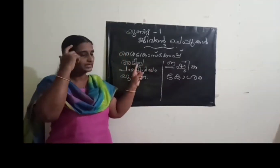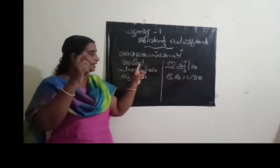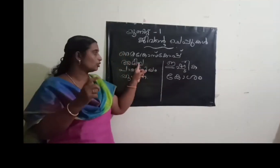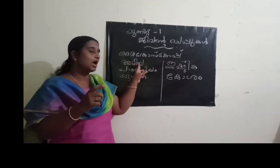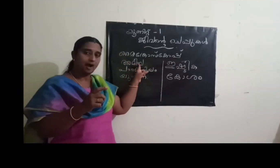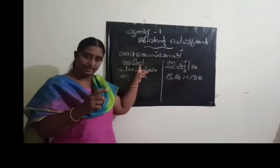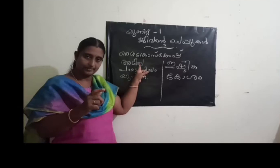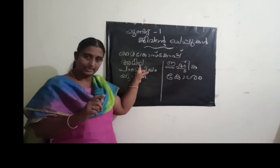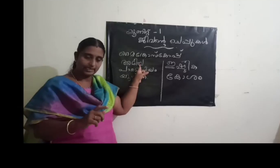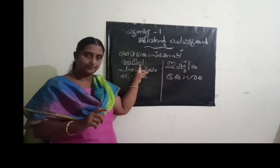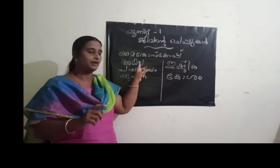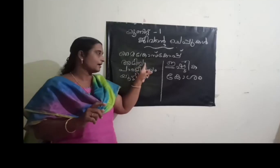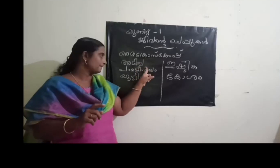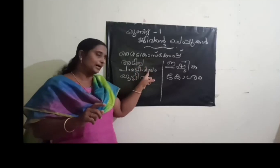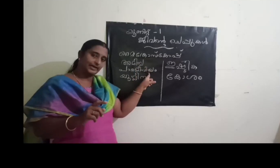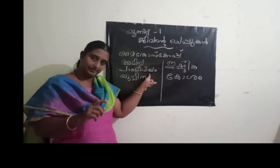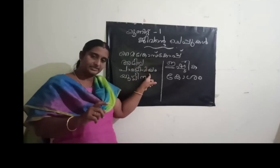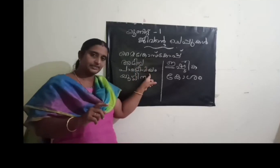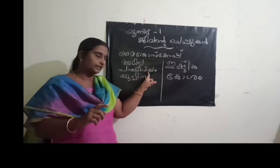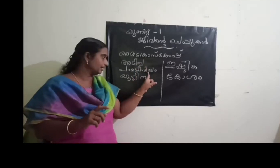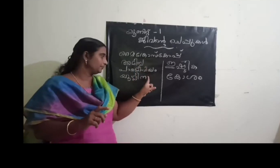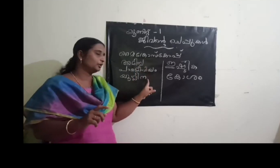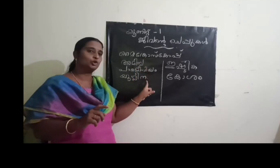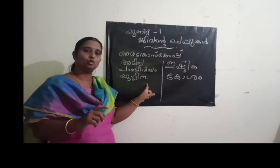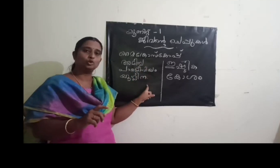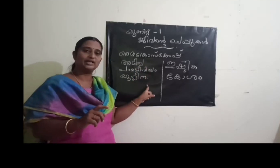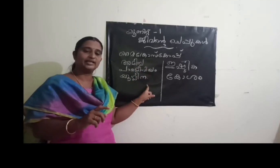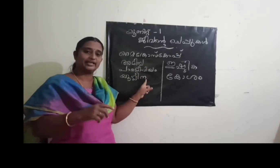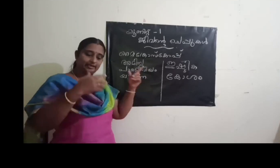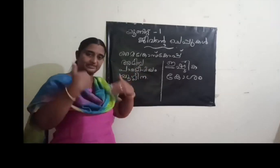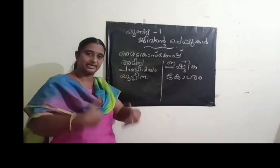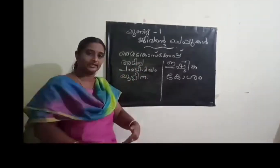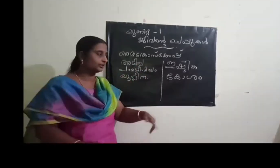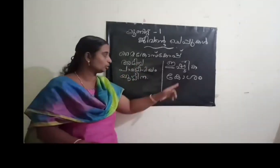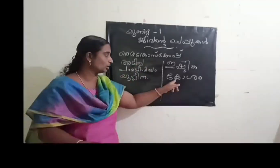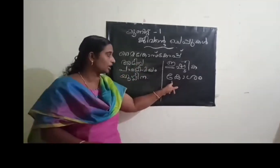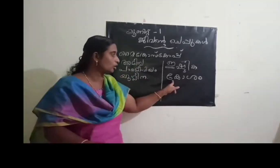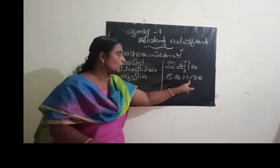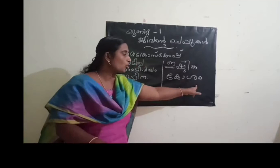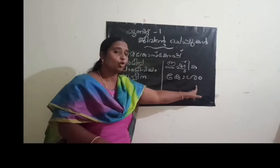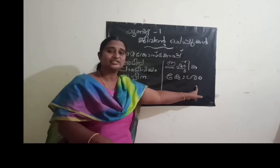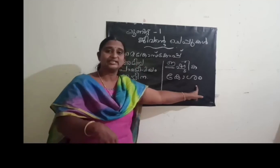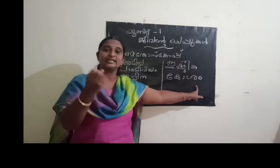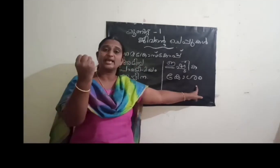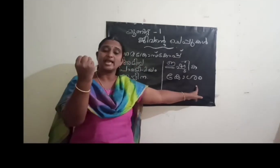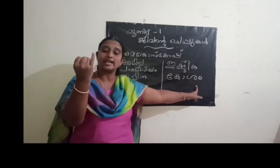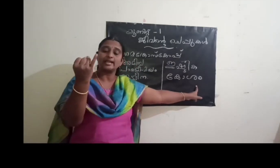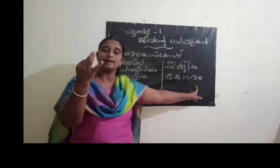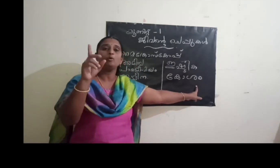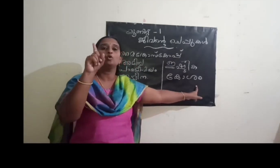മനസ്സിലായോ? അമീബയിലെയും പാരമീസിയത്തിലെയും യൂഗ്ലീനയുടെയും ശരീരത്തിലുള്ള കോശത്തിന്റെ എണ്ണം